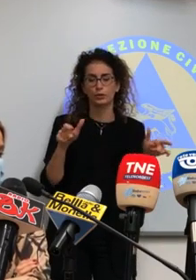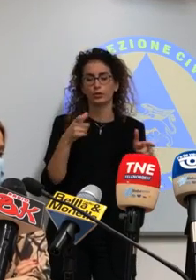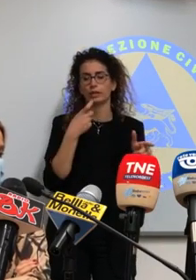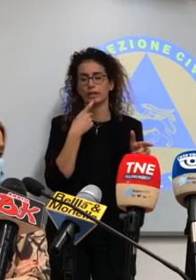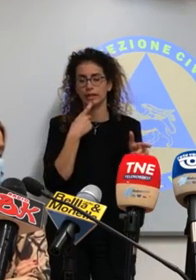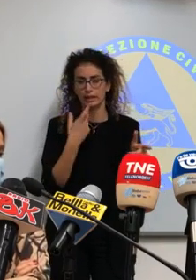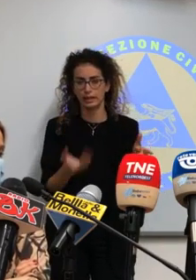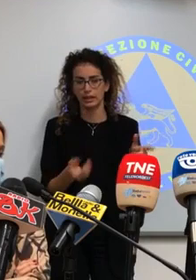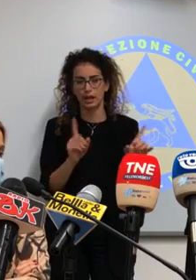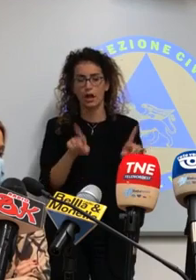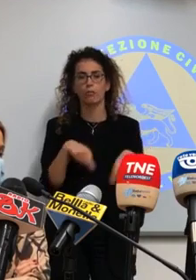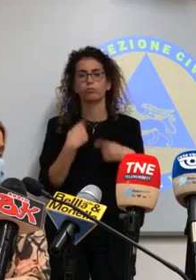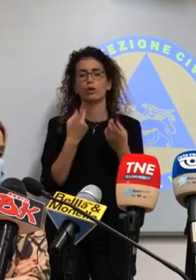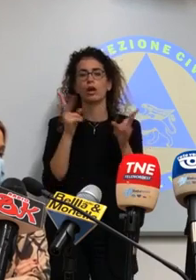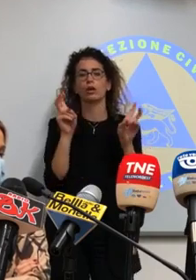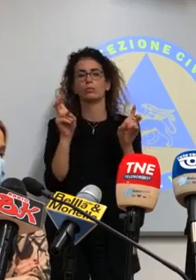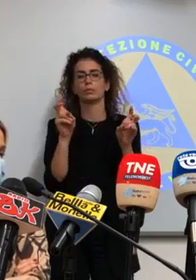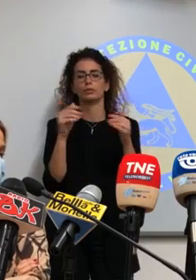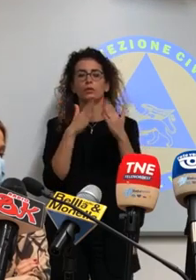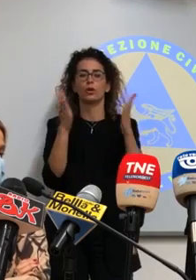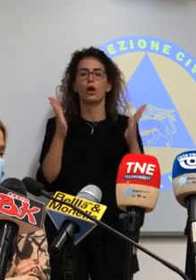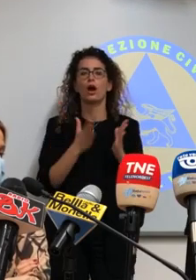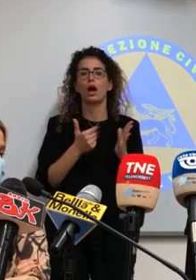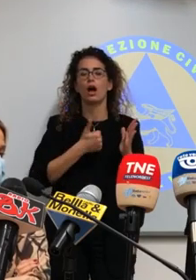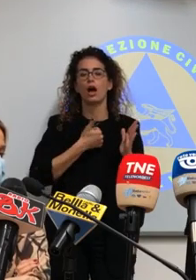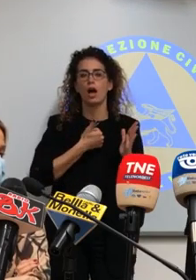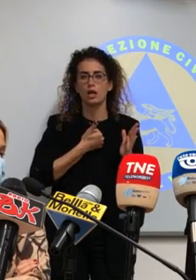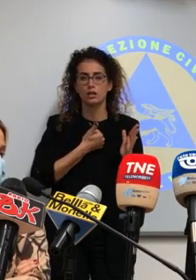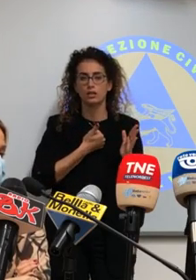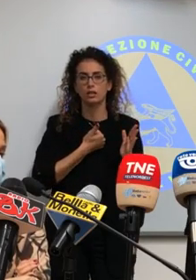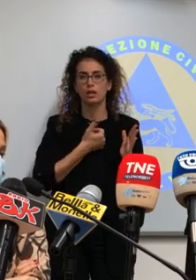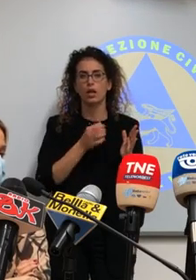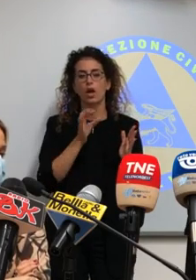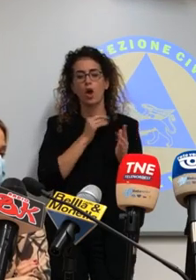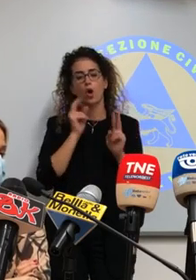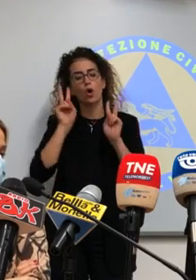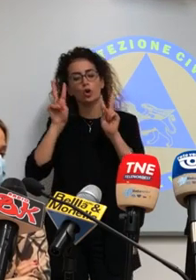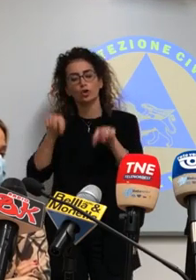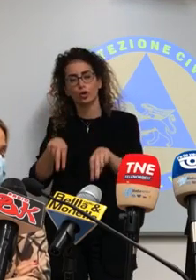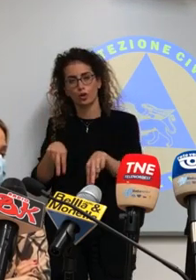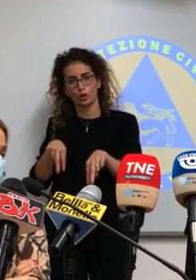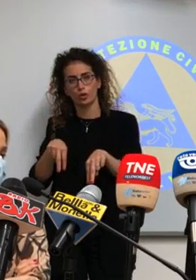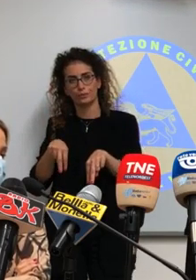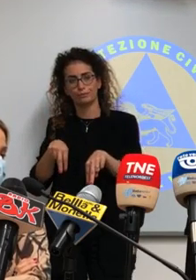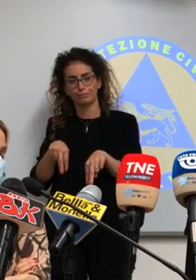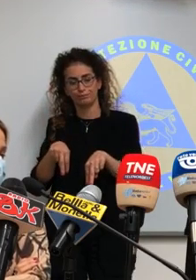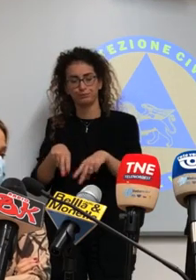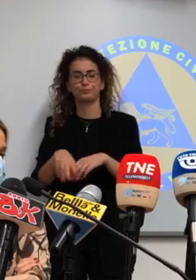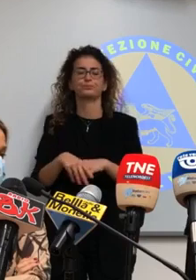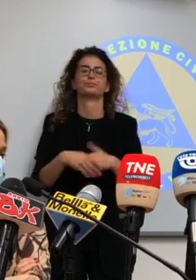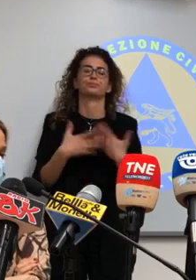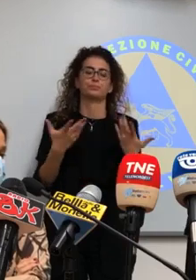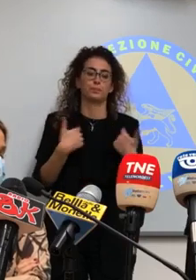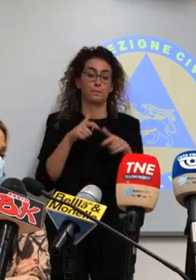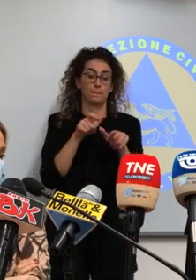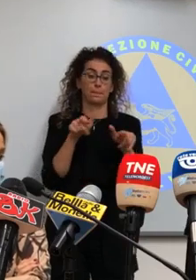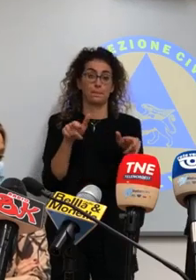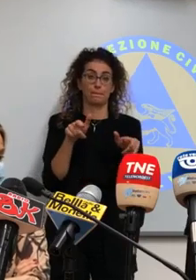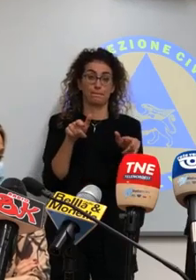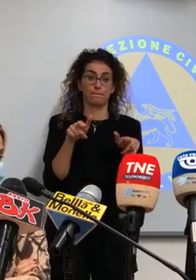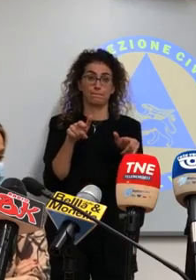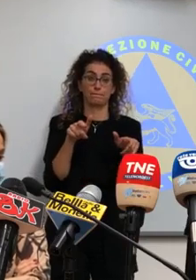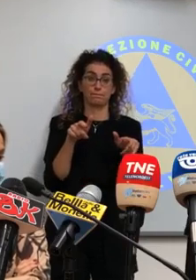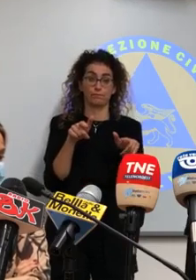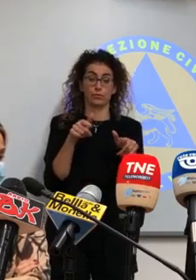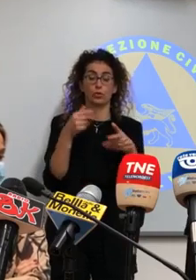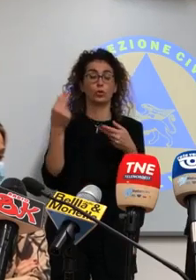poi il tema della quarantena oppure del monitoraggio. Allora, i soggetti che sono stati